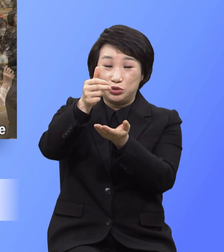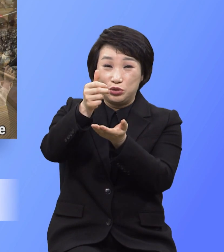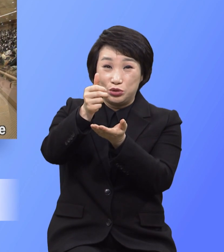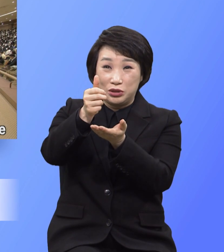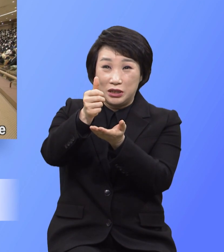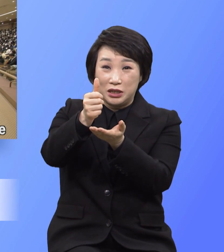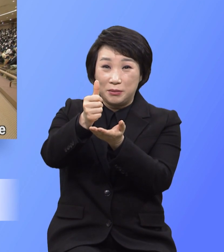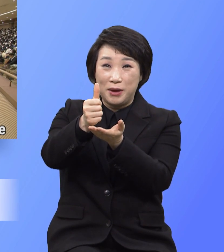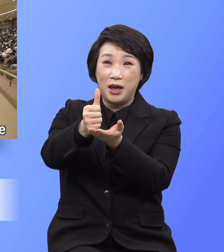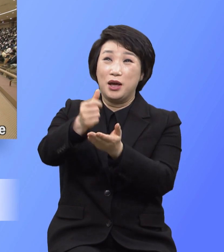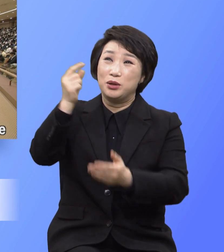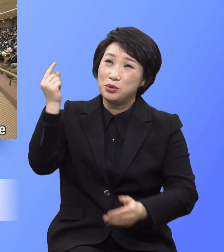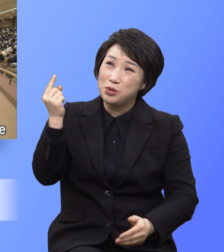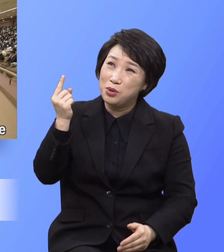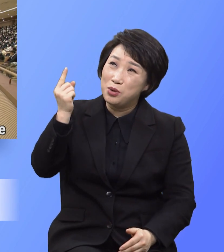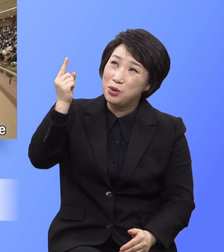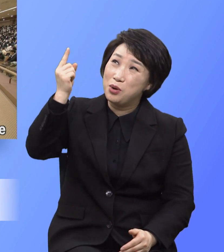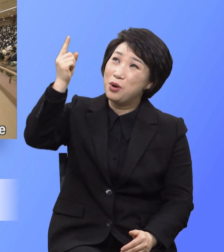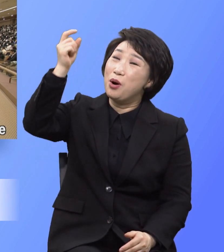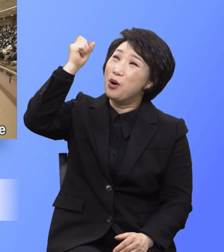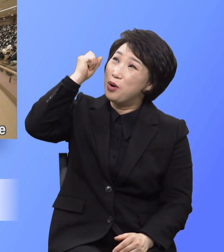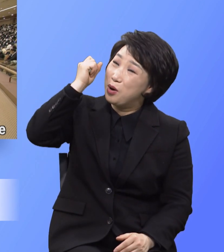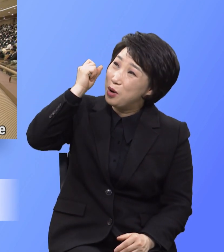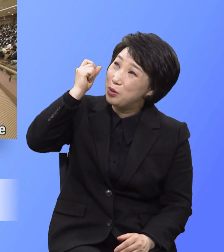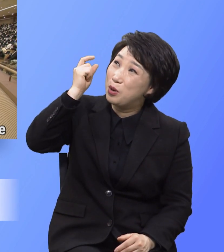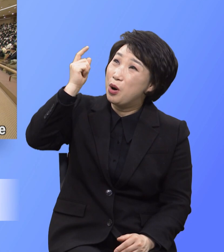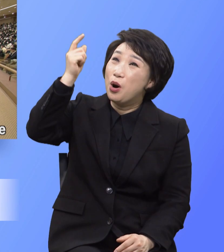찬양하네. 주님의